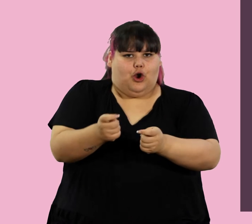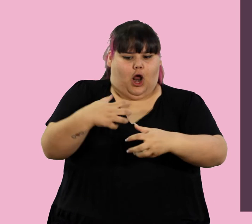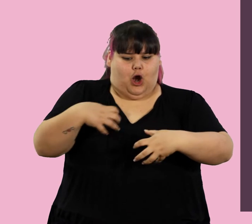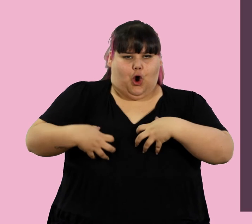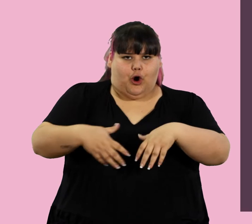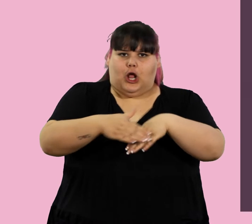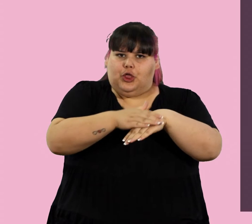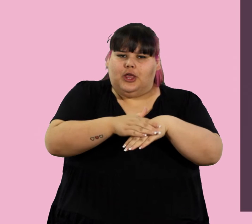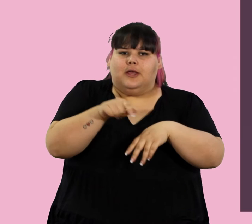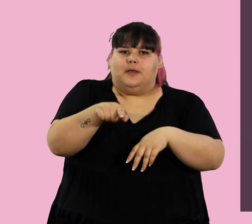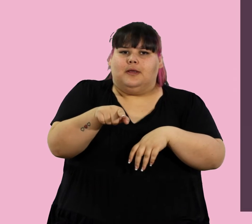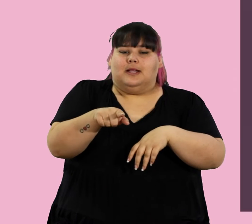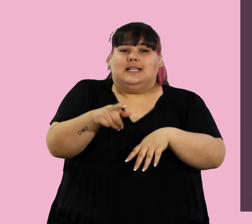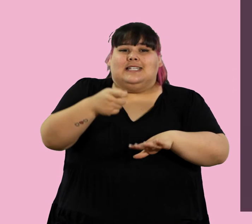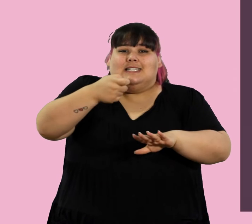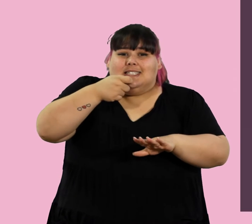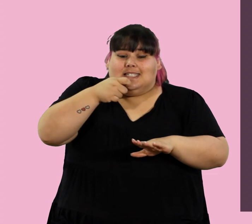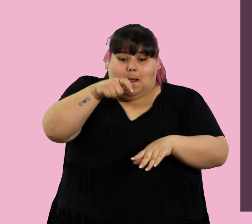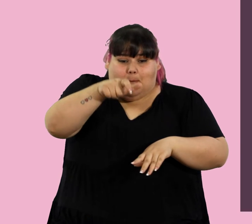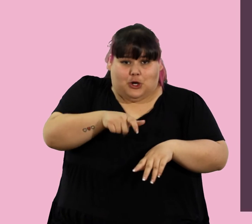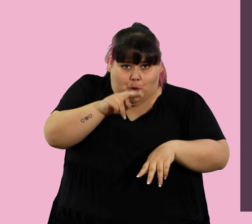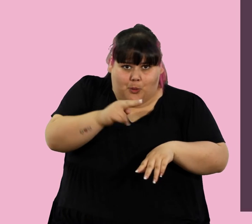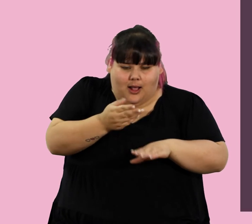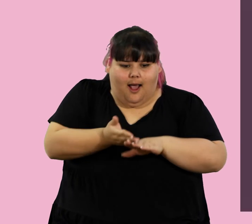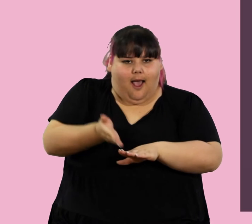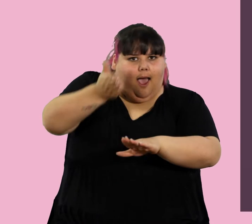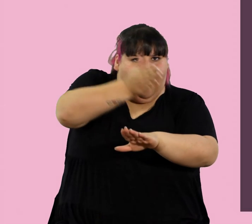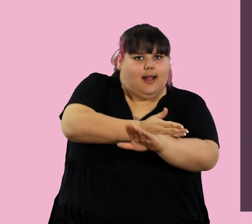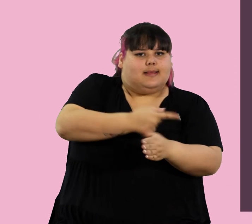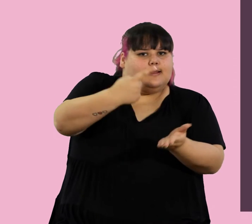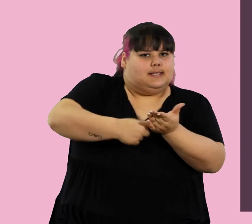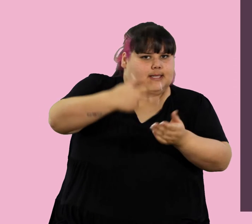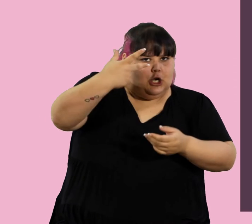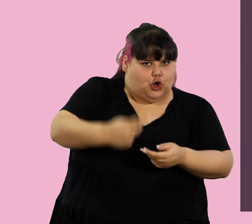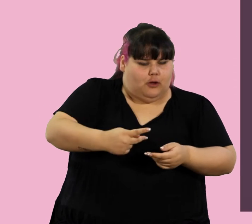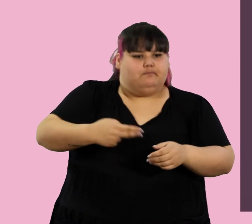tejidos, salvo que haya dejado constancia expresa de lo contrario.